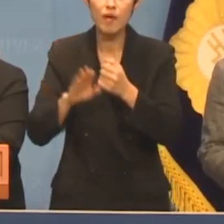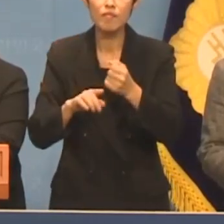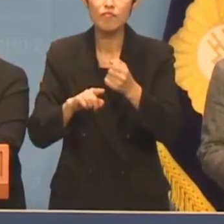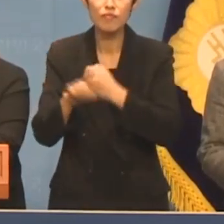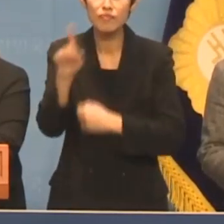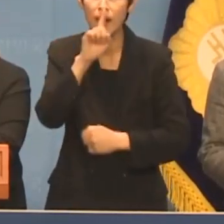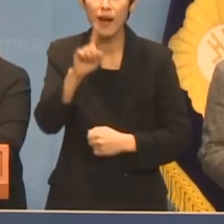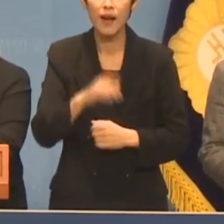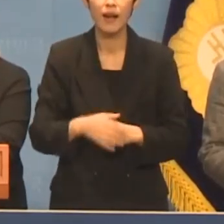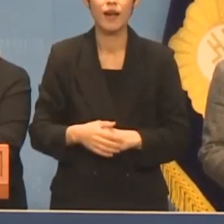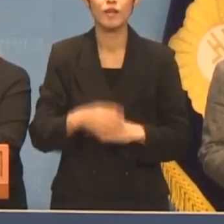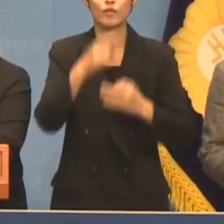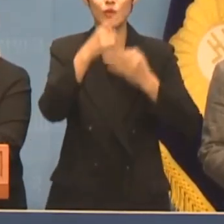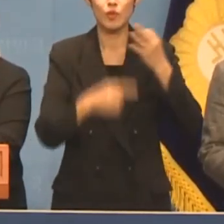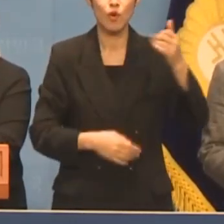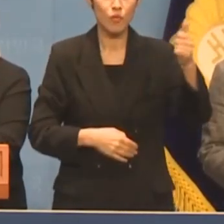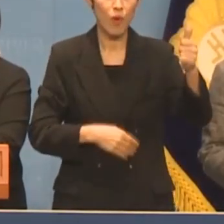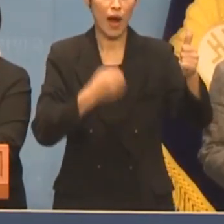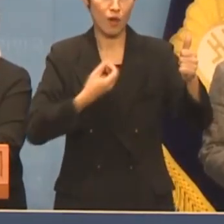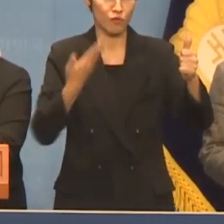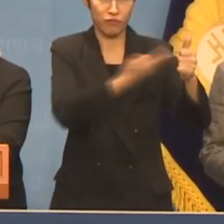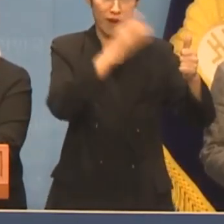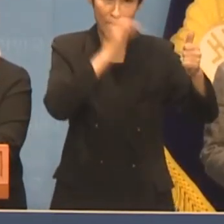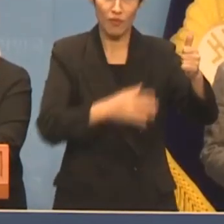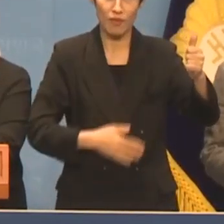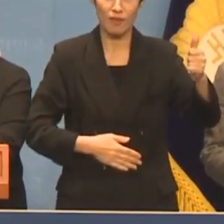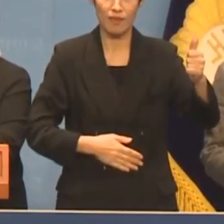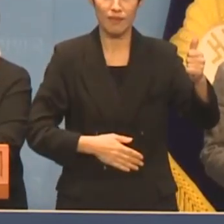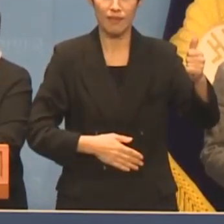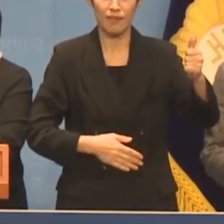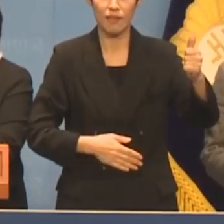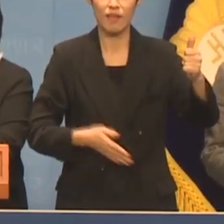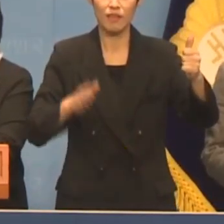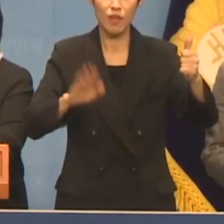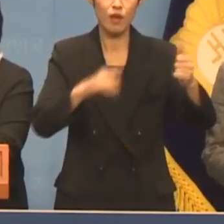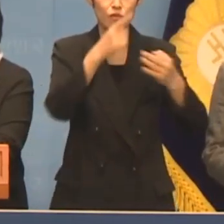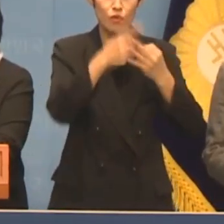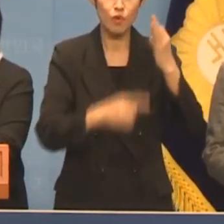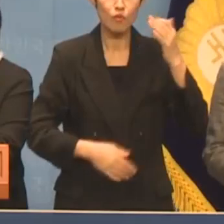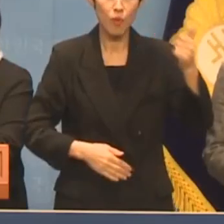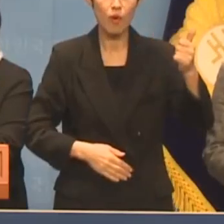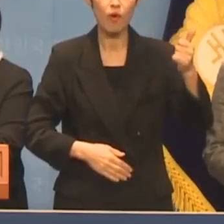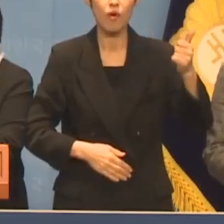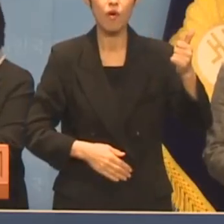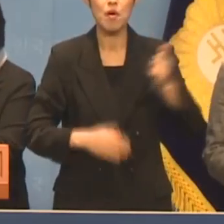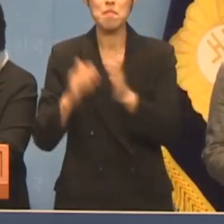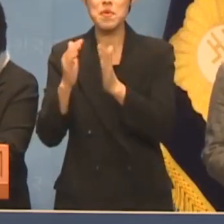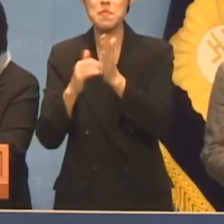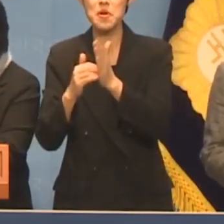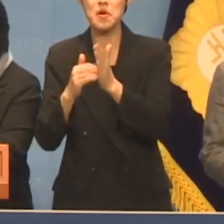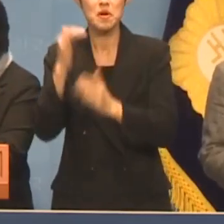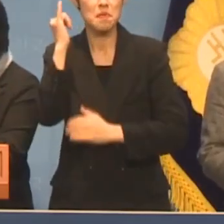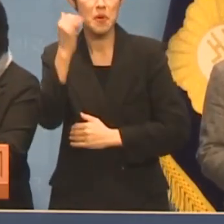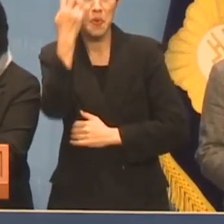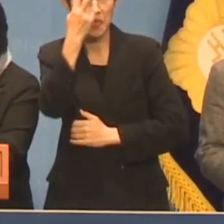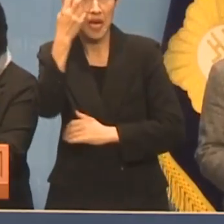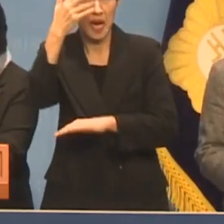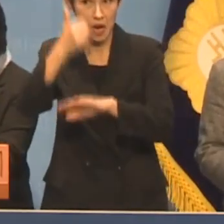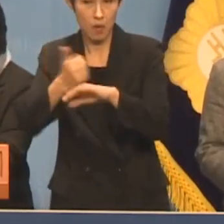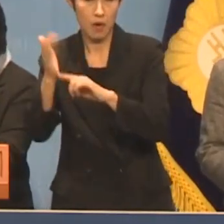말입니까? 윤석열 후보에게 알려줘서는 안 된다는 거죠. 그런데 윤석열 후보가 비공표 여론조사를 받았다는